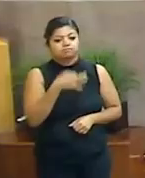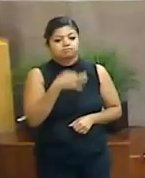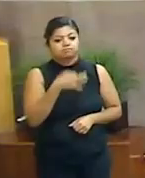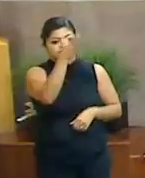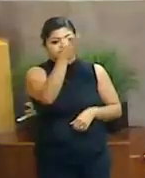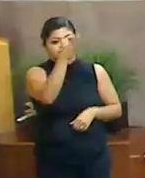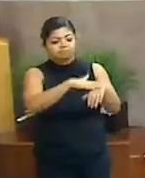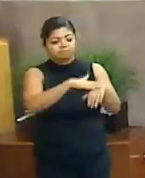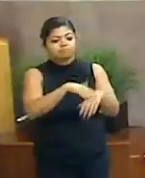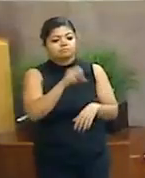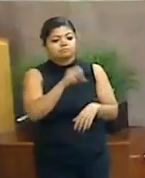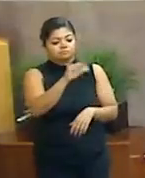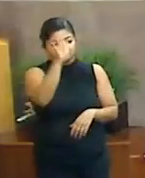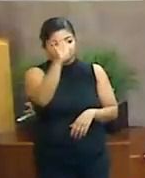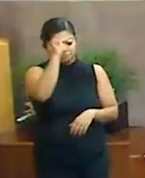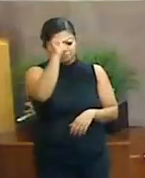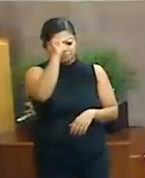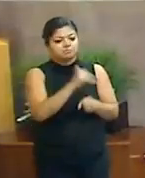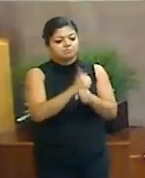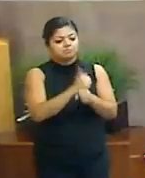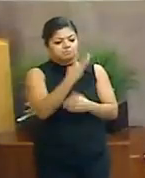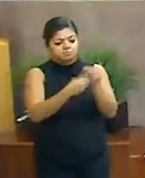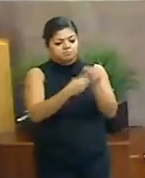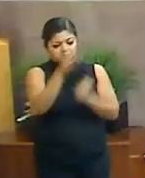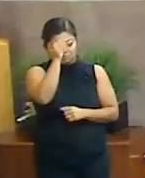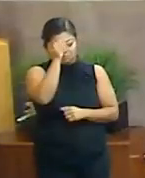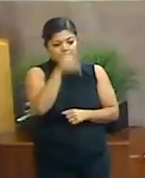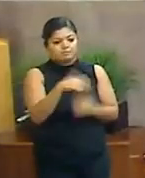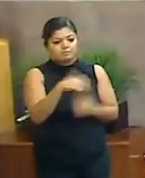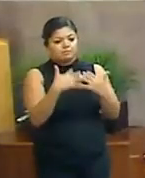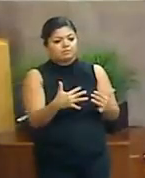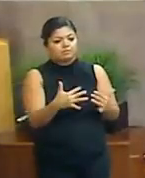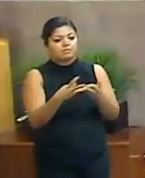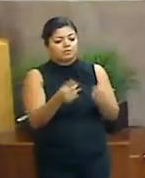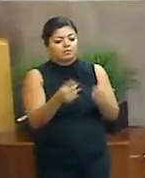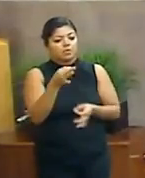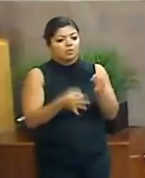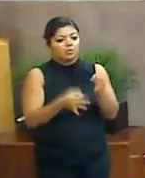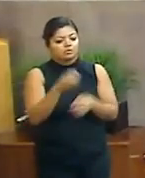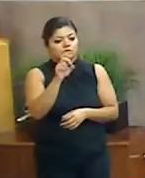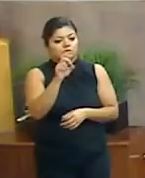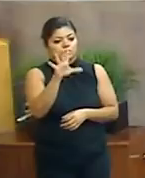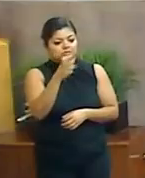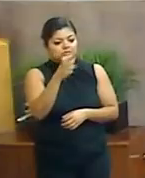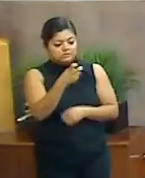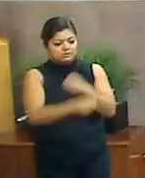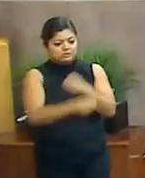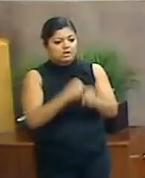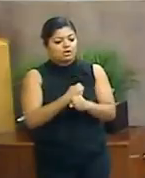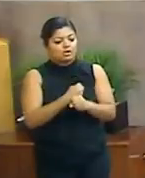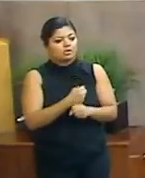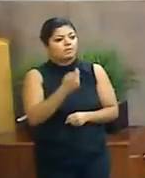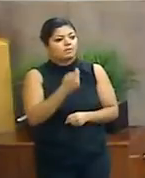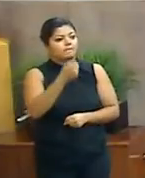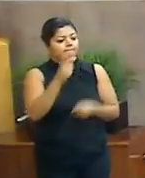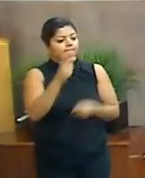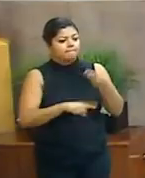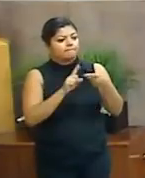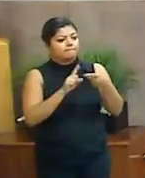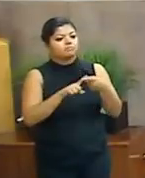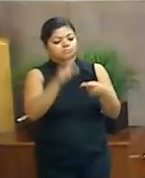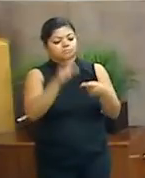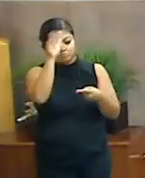los proyectos fueron generan consecuencias 35 este año primero se revoca la sentencia